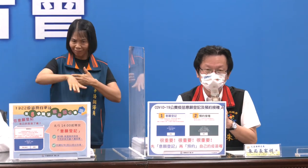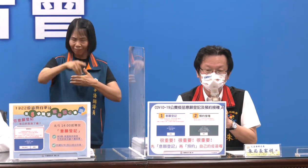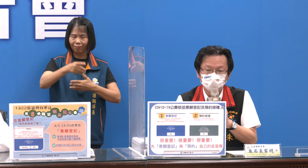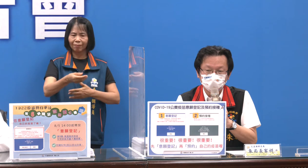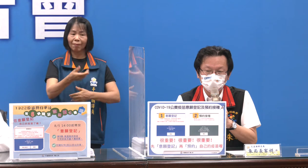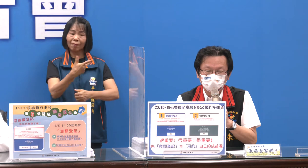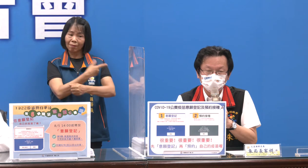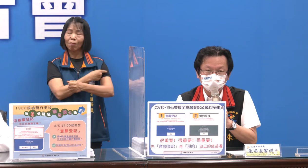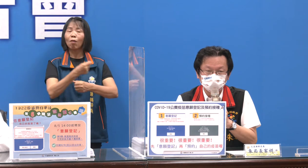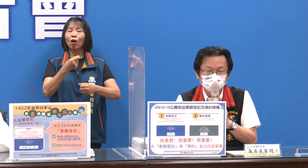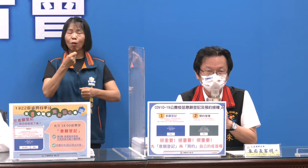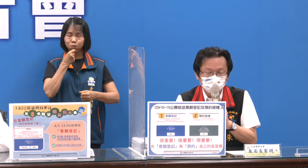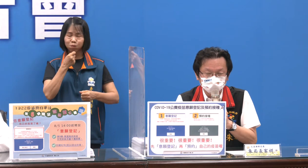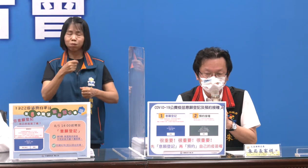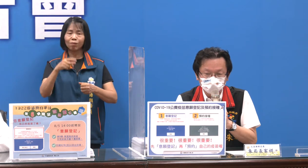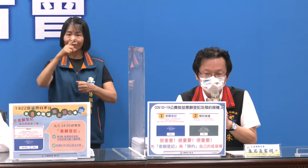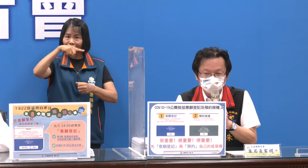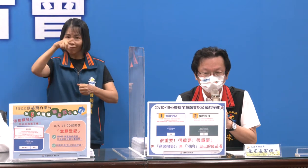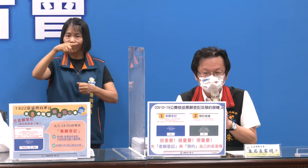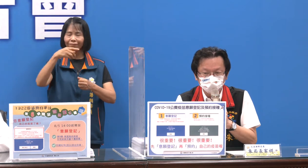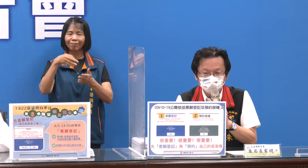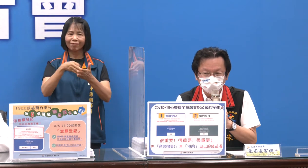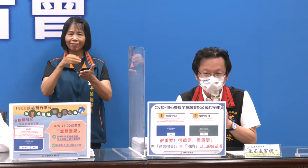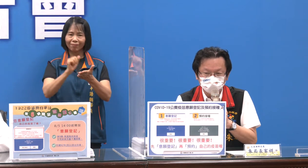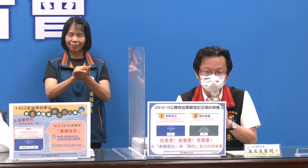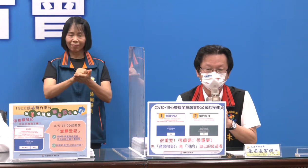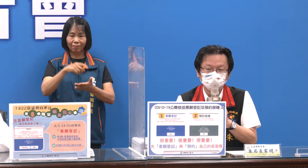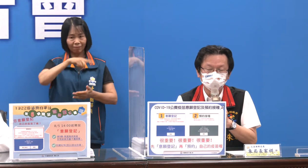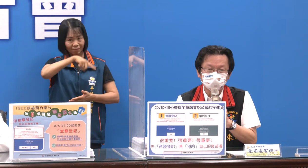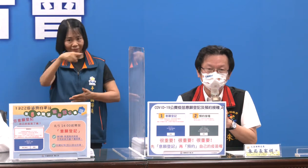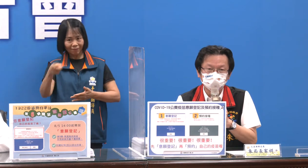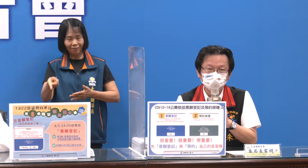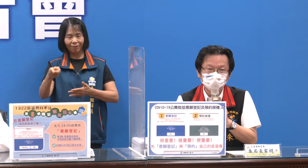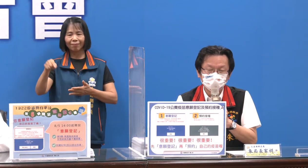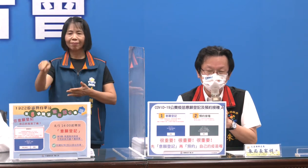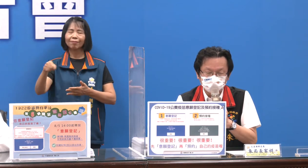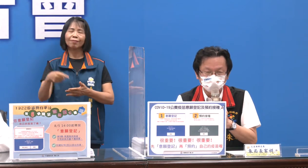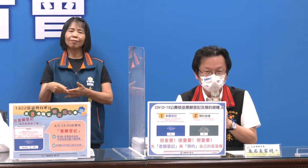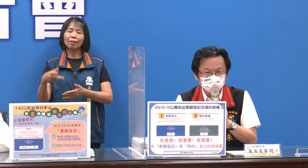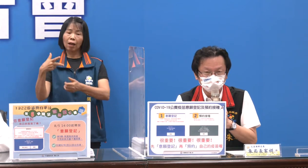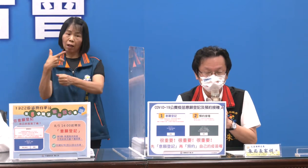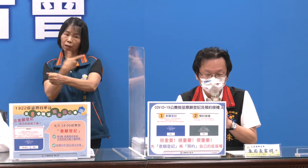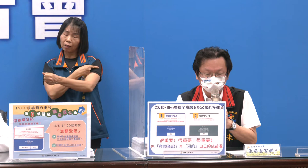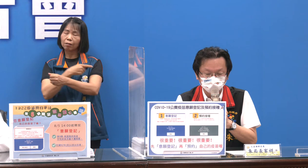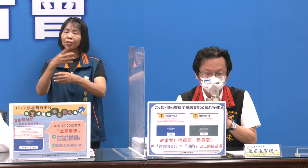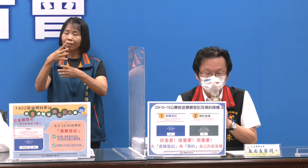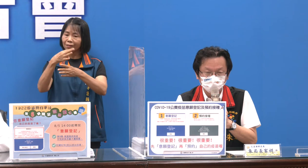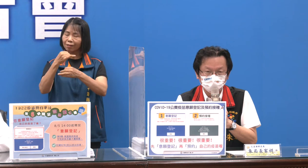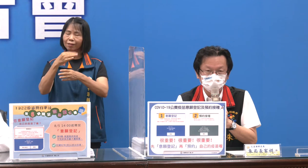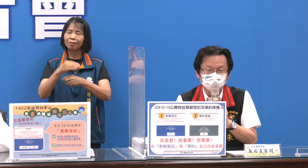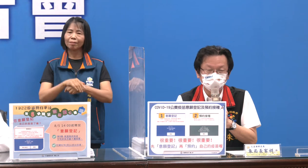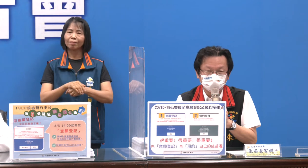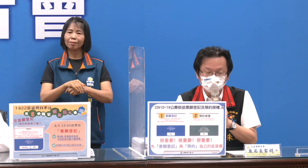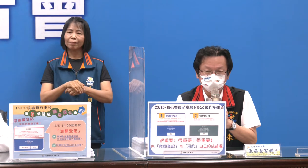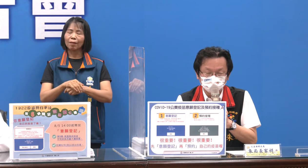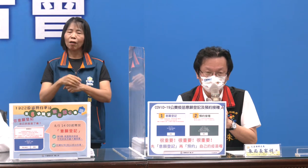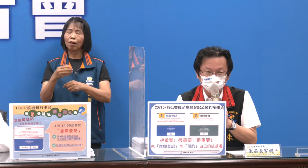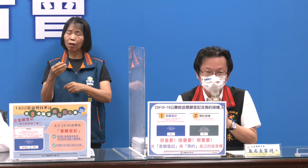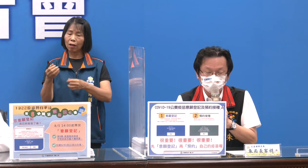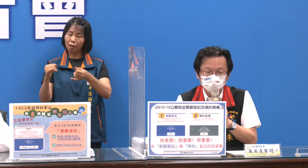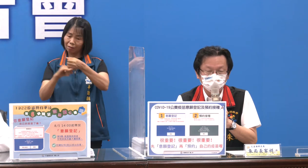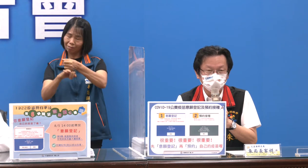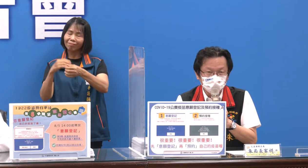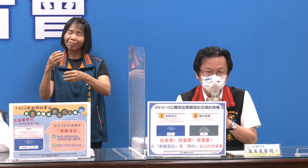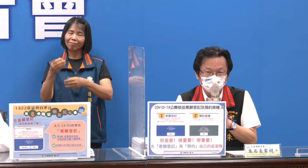记，之后第二阶段叫做预约接种，第三个才是真的接种，要分三阶